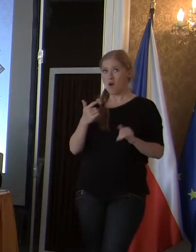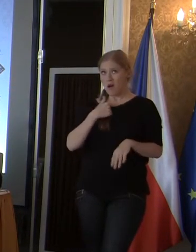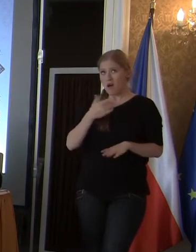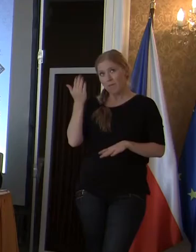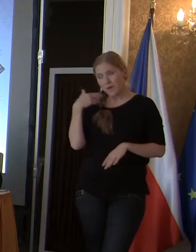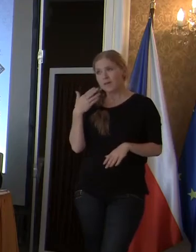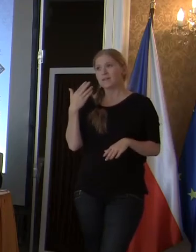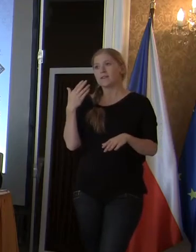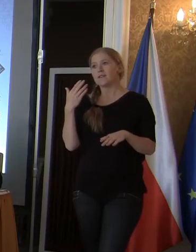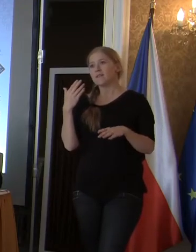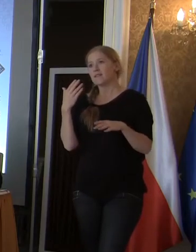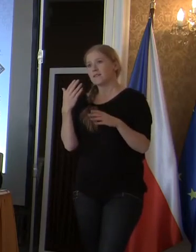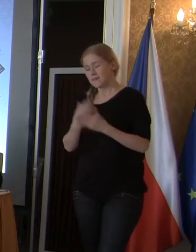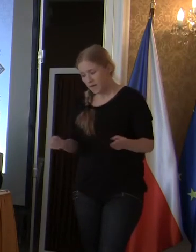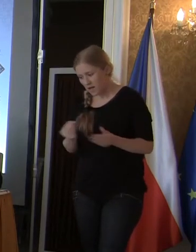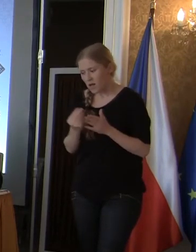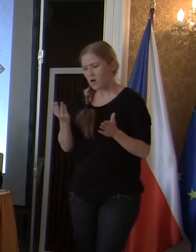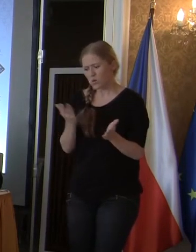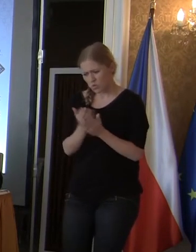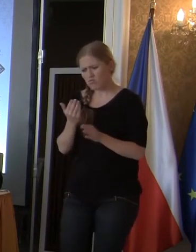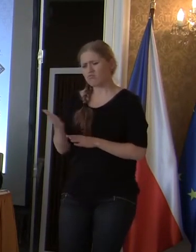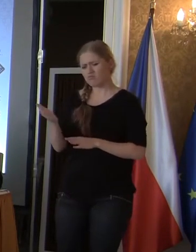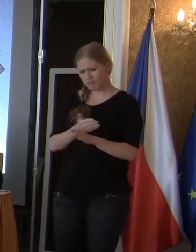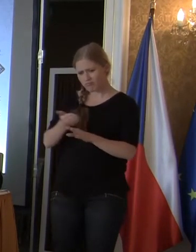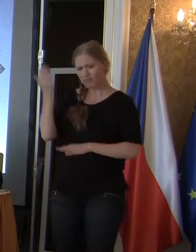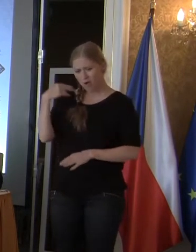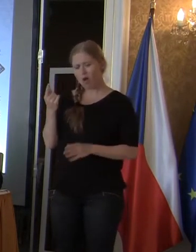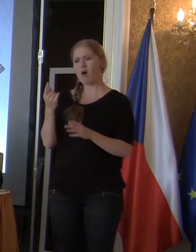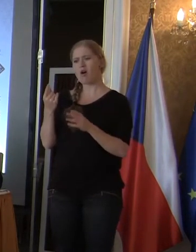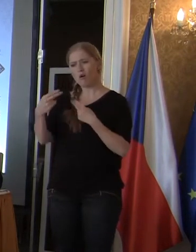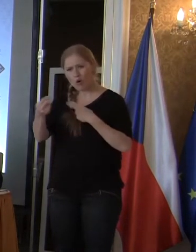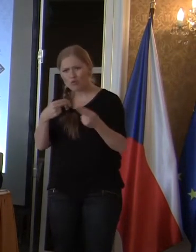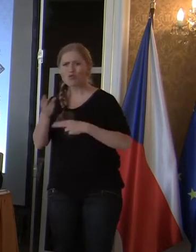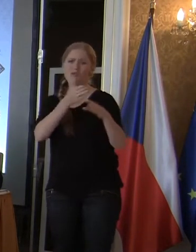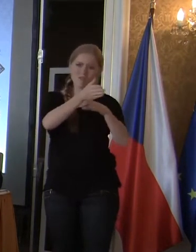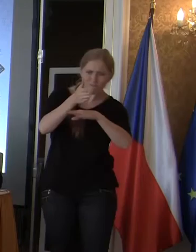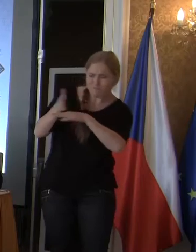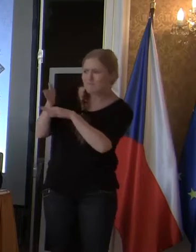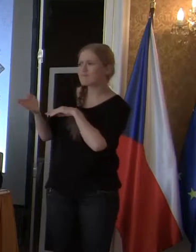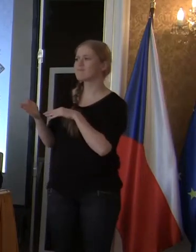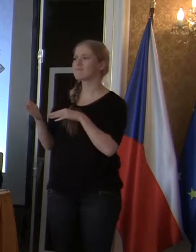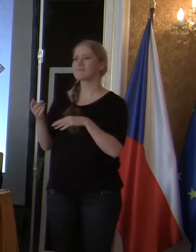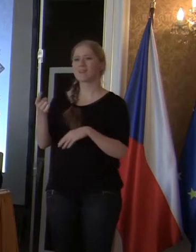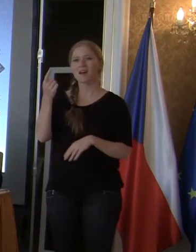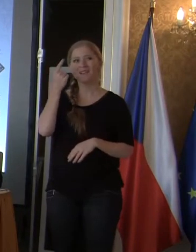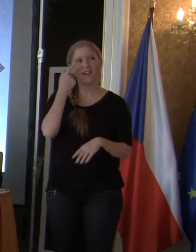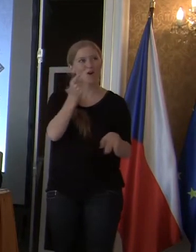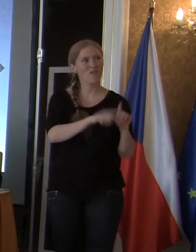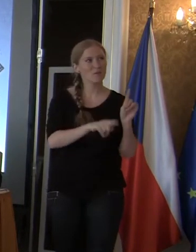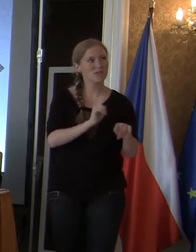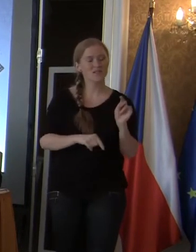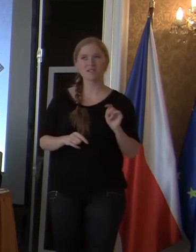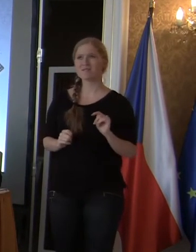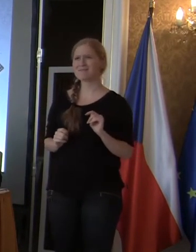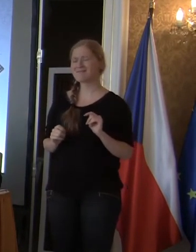s danou problematiku konzultovali s lidmi, kteří jsou zrakově postižení, tak to dokládá jednu věc, že tahle věc,